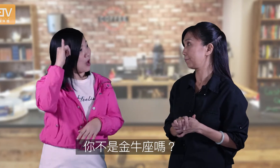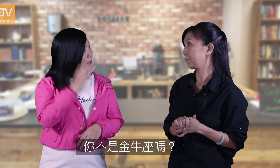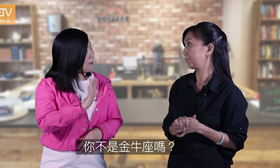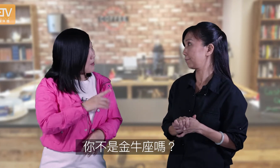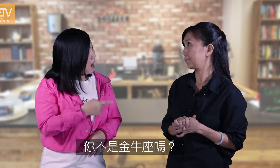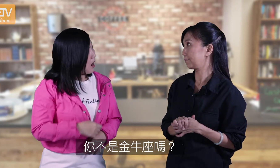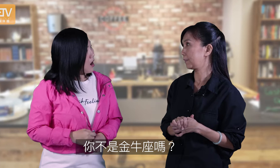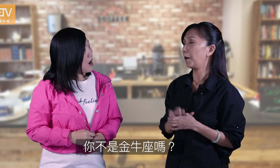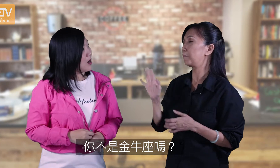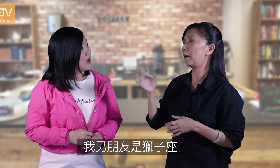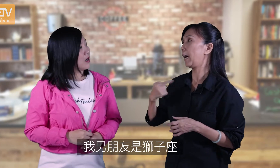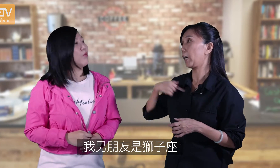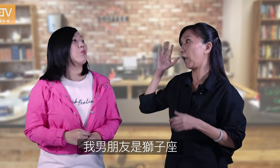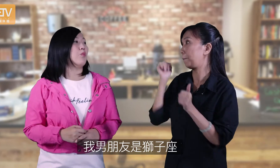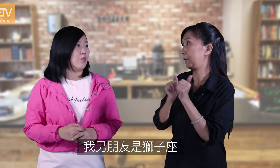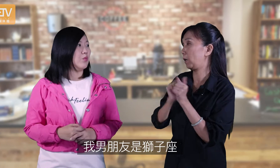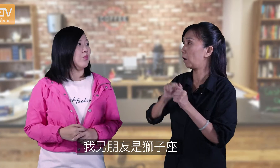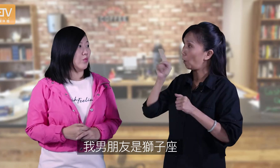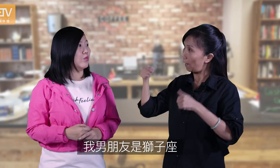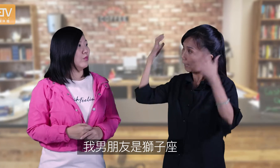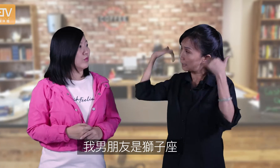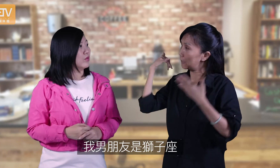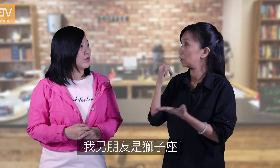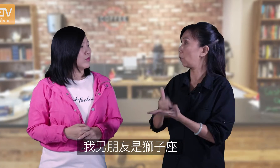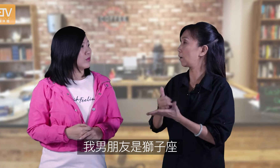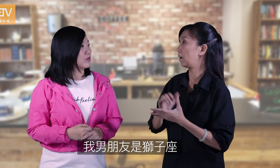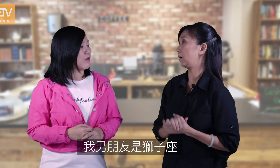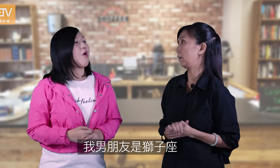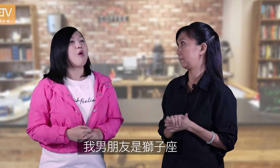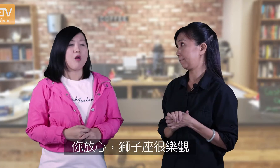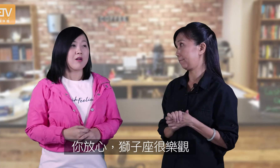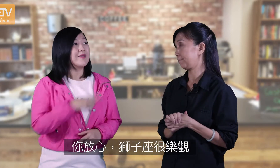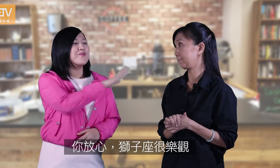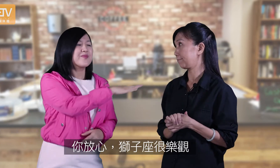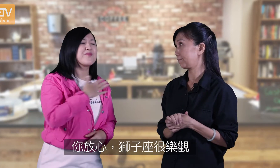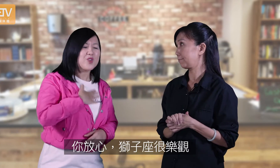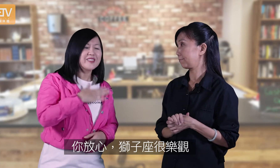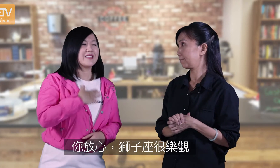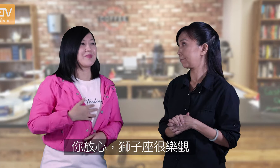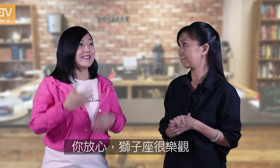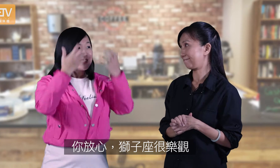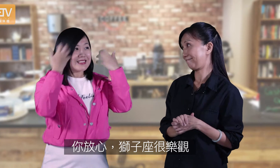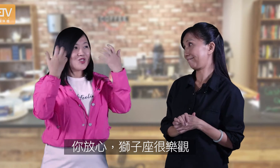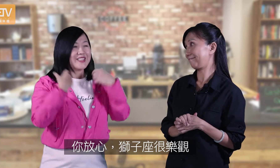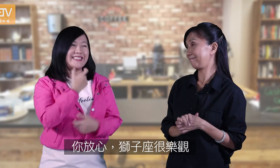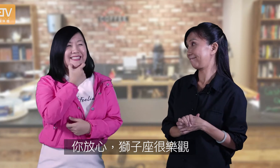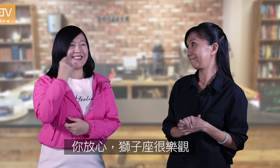金牛座嘅咩？ 唔系，系我男朋友啊，佢咧系狮子座噶。 哦，你放心啦，狮子座好乐观